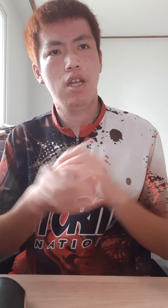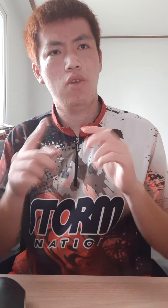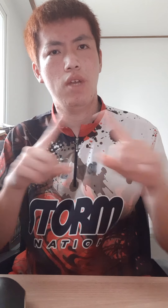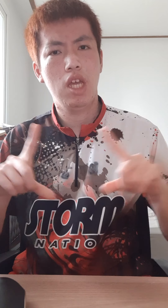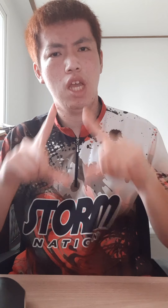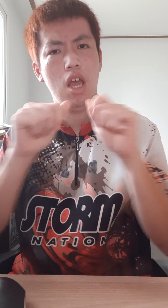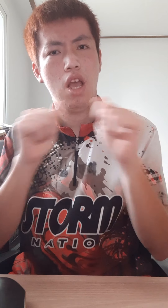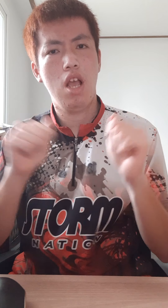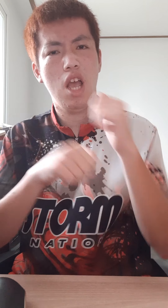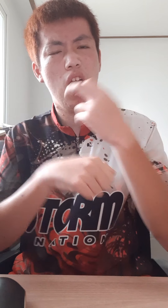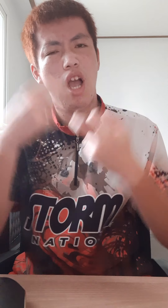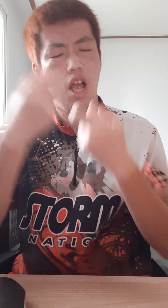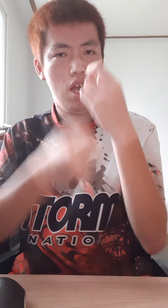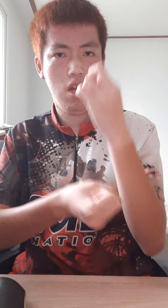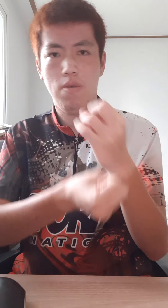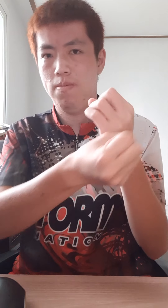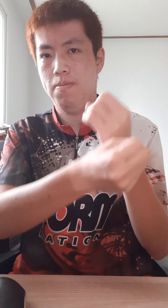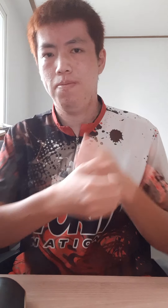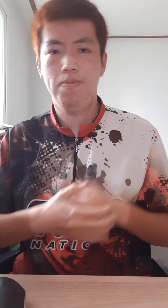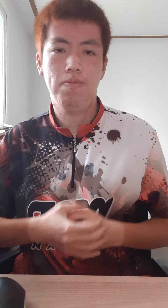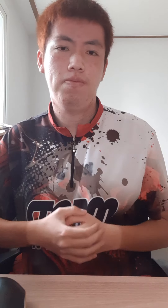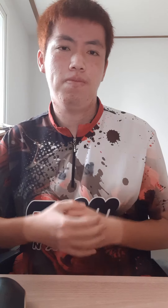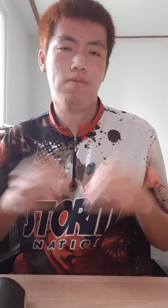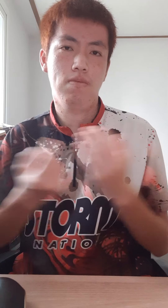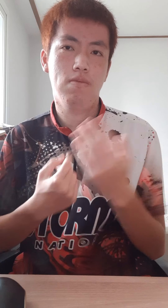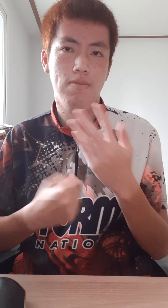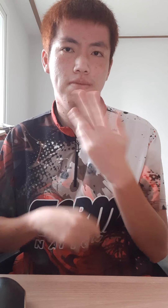상호 발전 방향을 모색해보는 유익한 시간이었습니다.